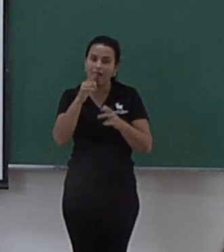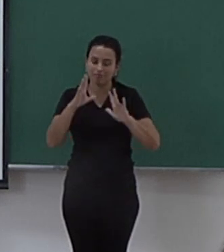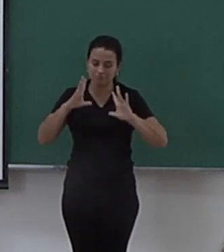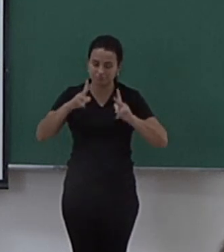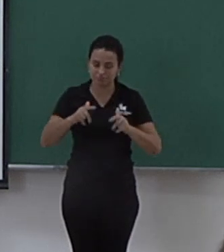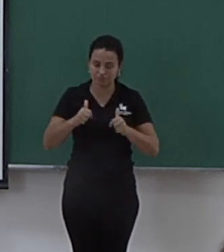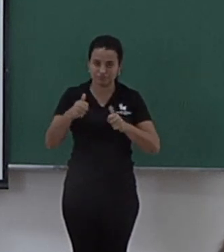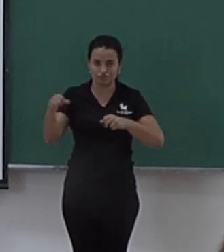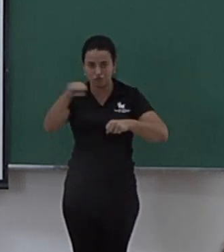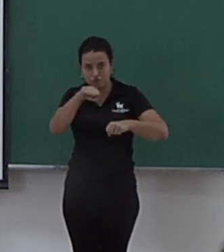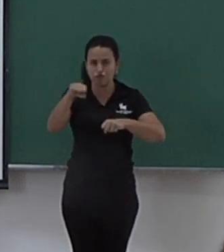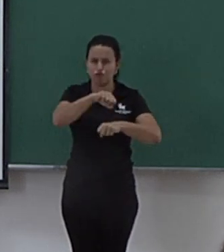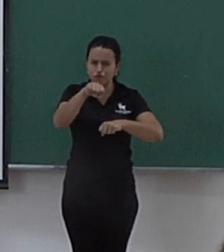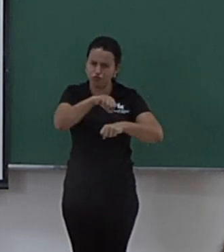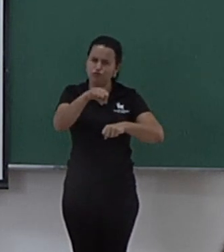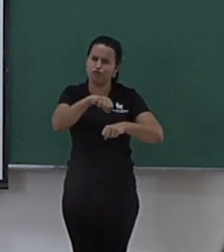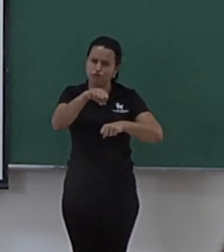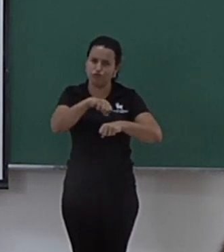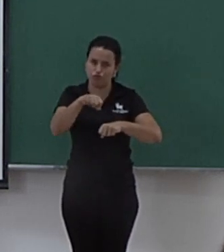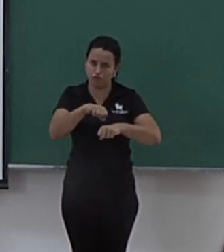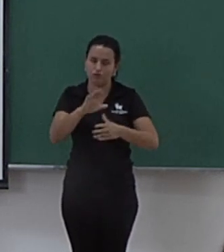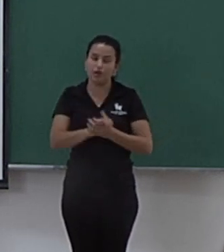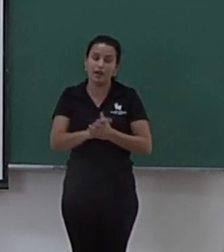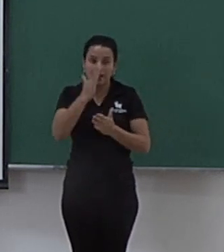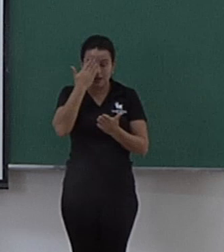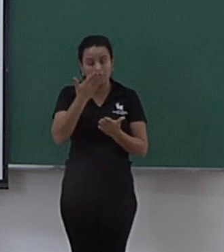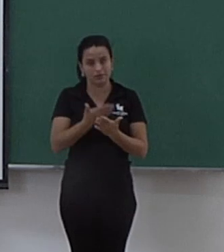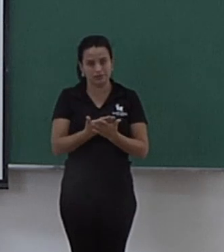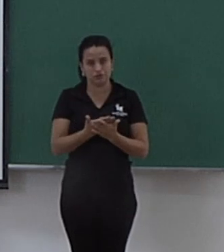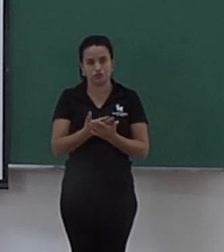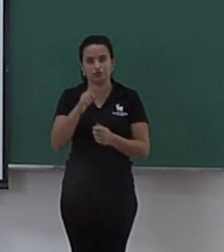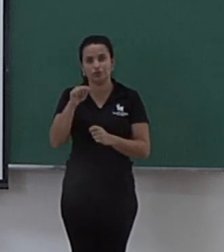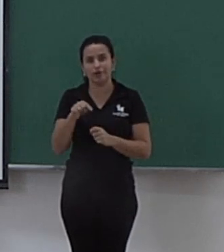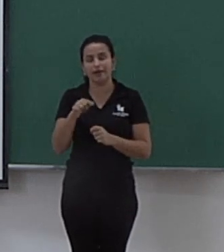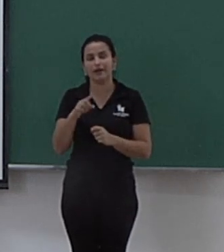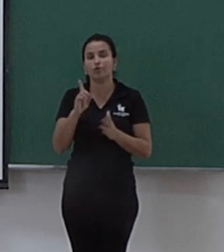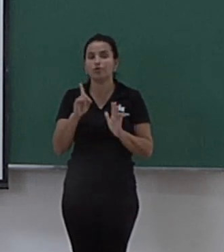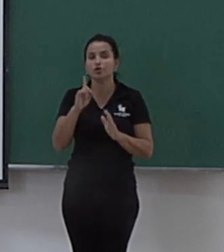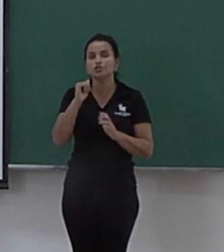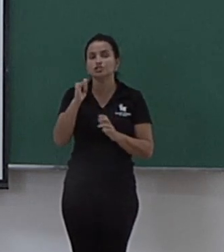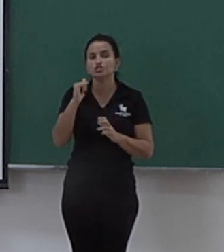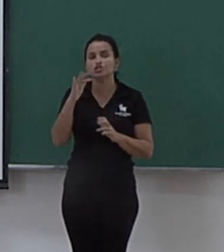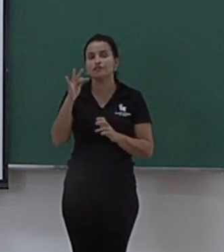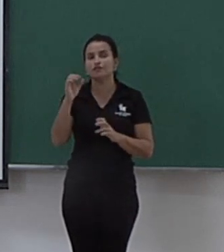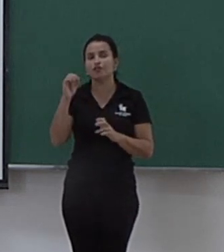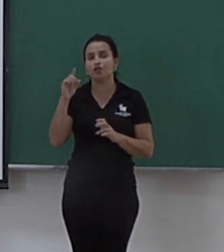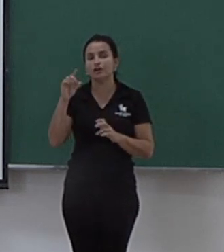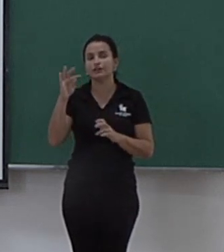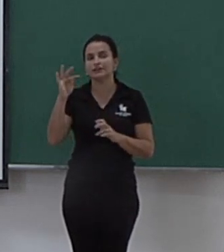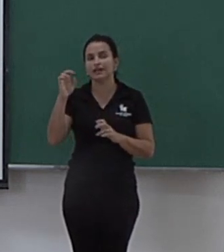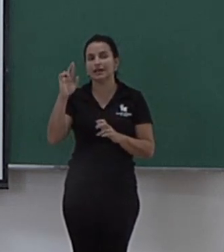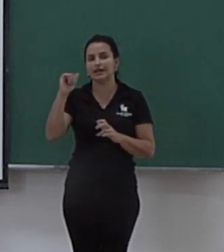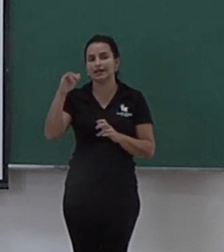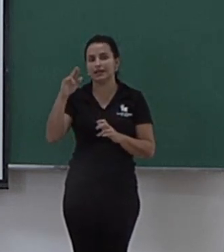solução mesmo do ponto de vista científico, acadêmico, assim, né, seria o difoterine. Porque o difoterine, ele é muito